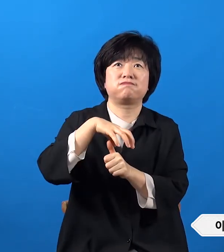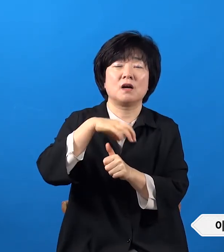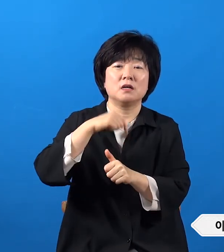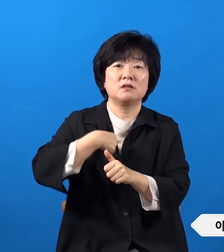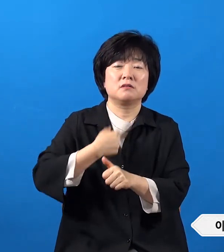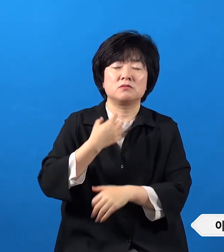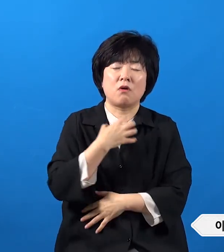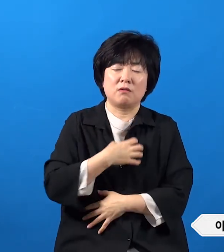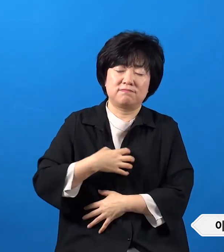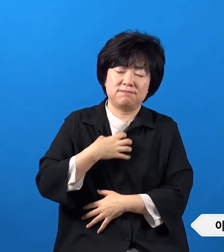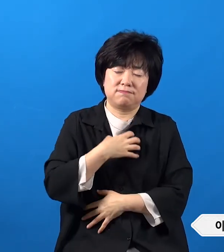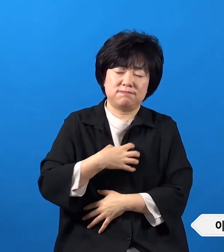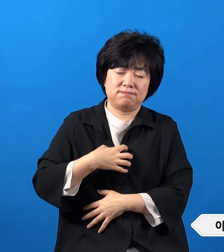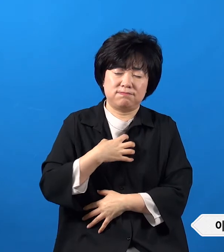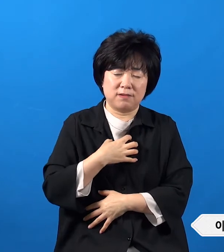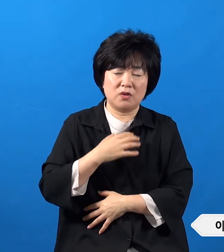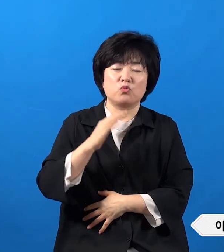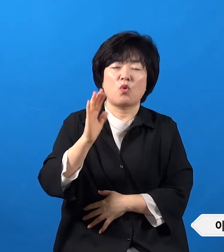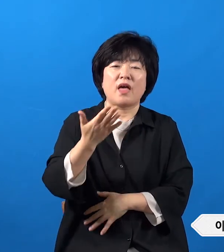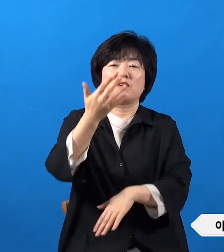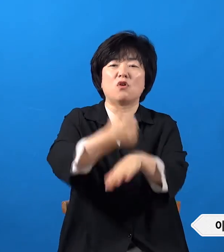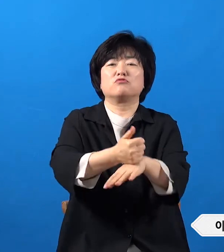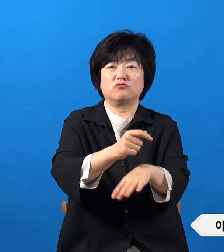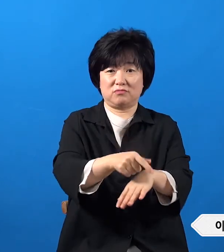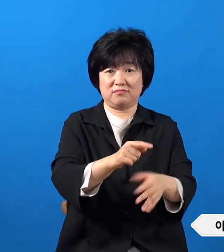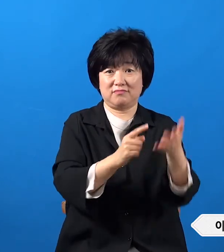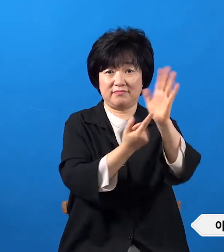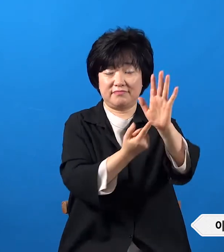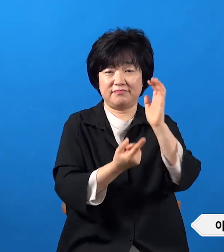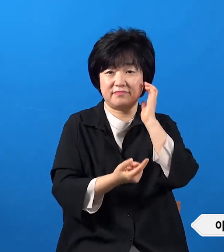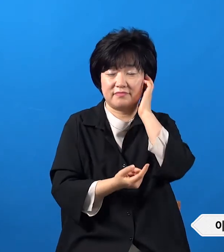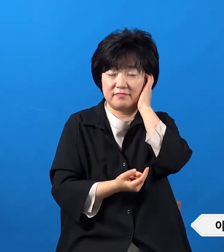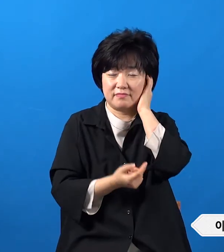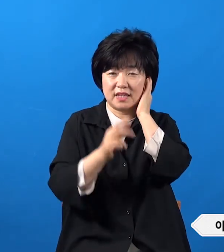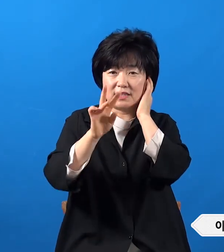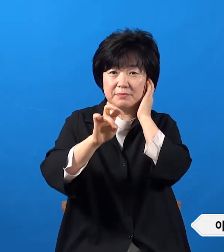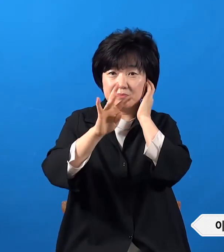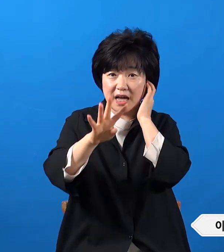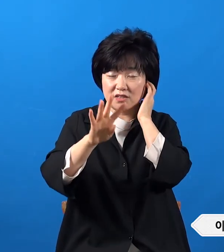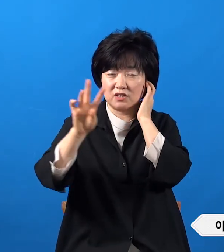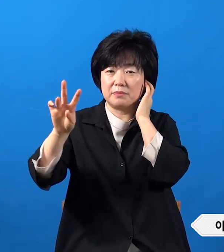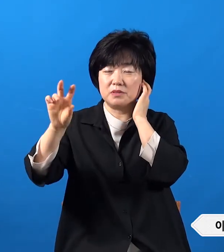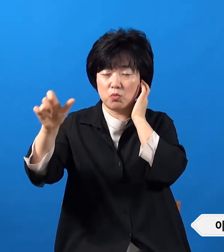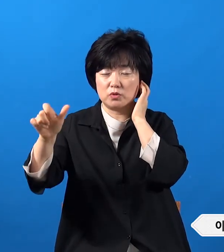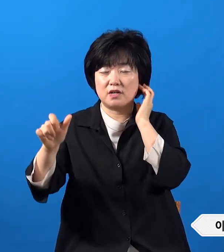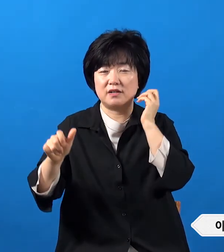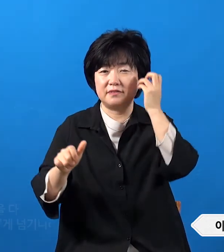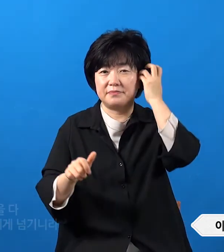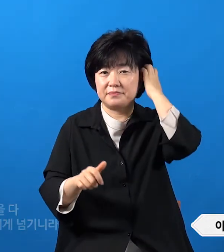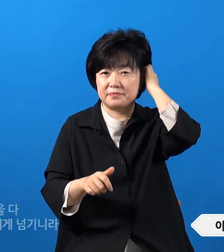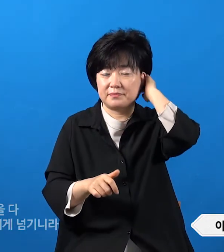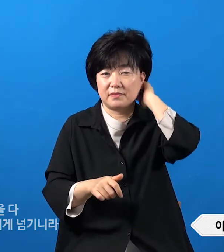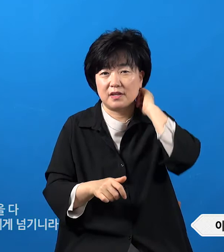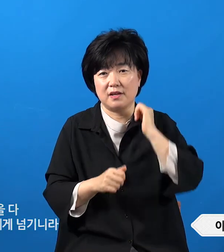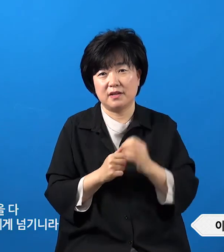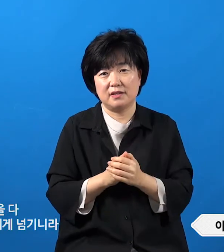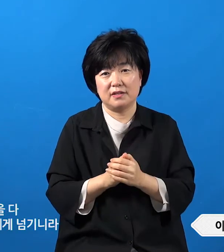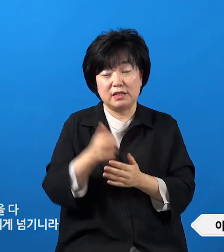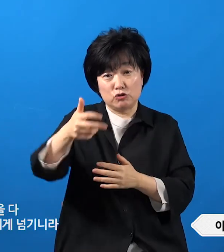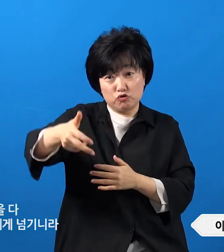될 것이라고 말씀하십니다. 이제 34절, 35절의 말씀을 보겠습니다. 같이 읽습니다.